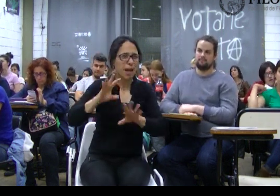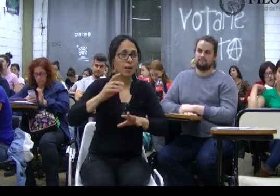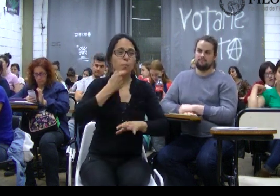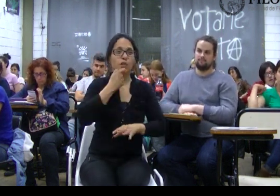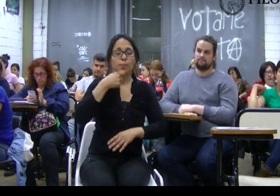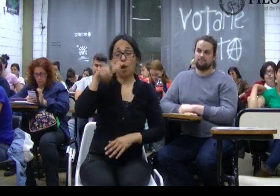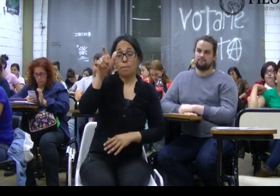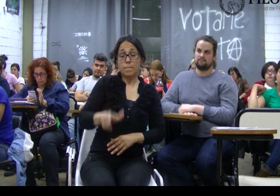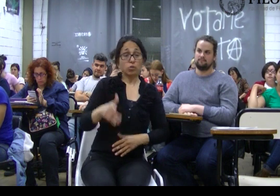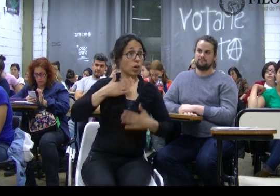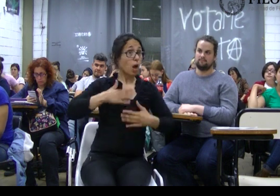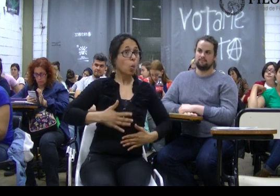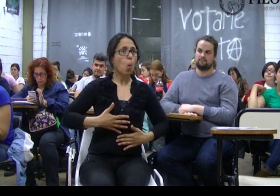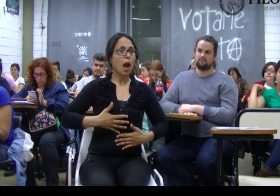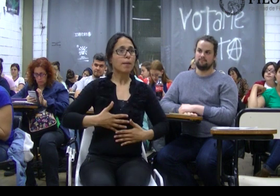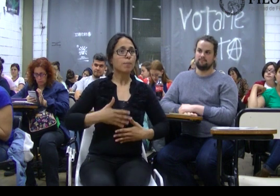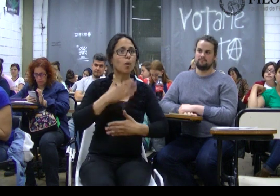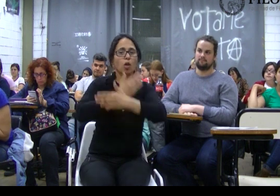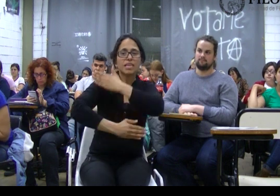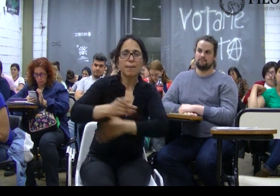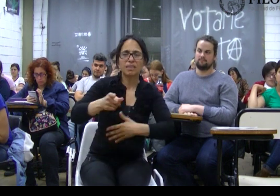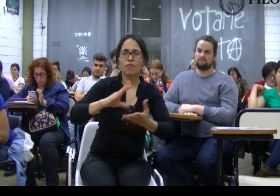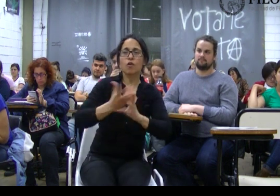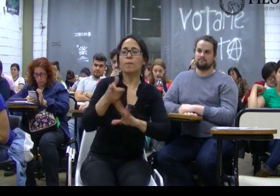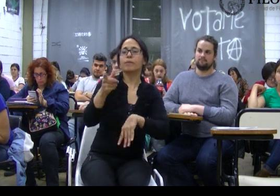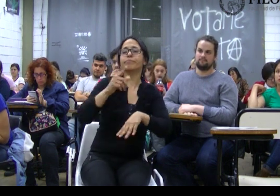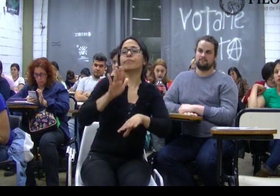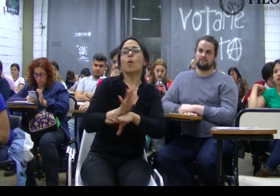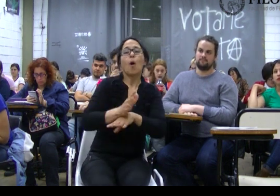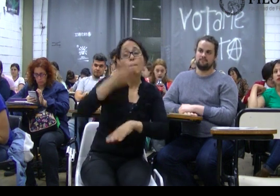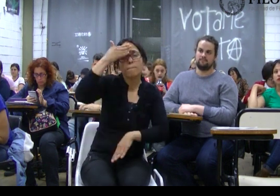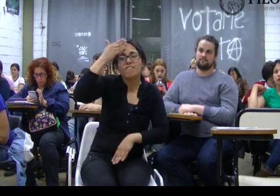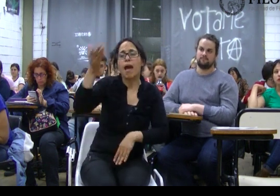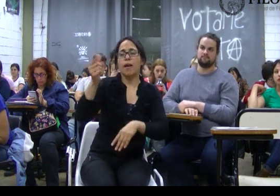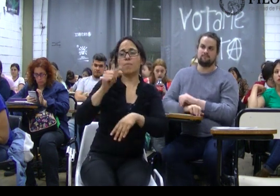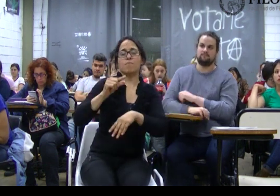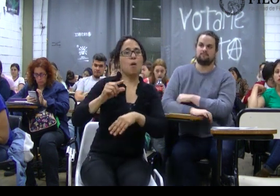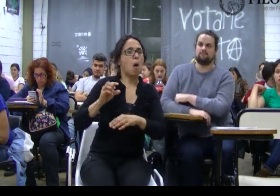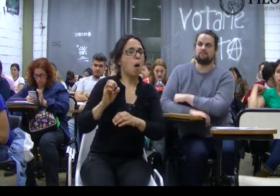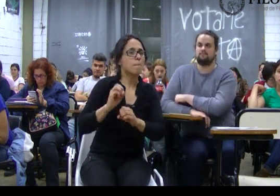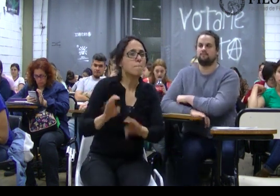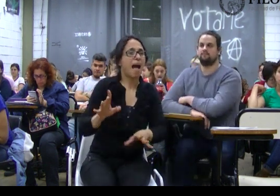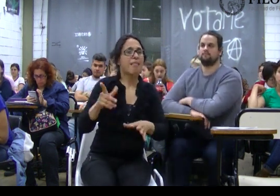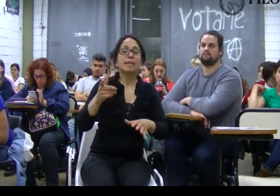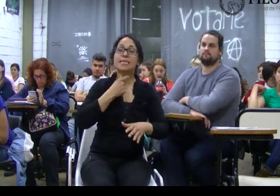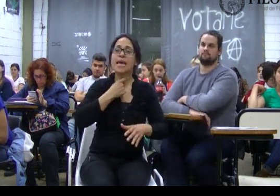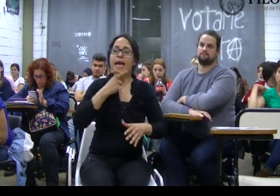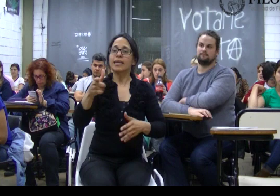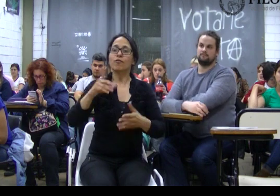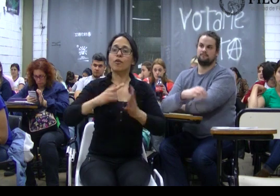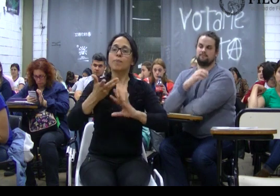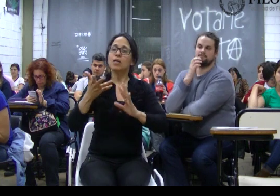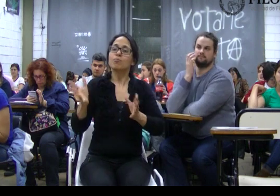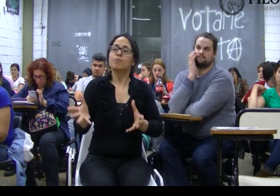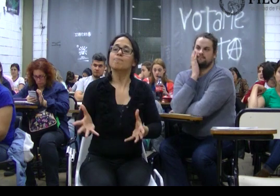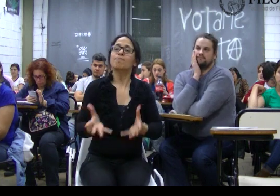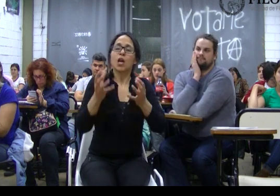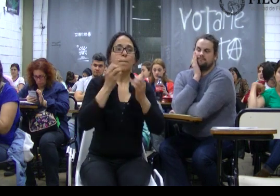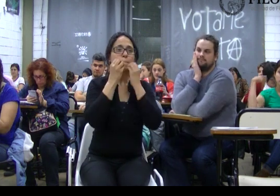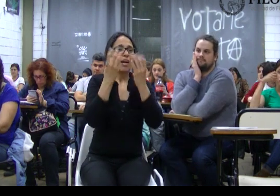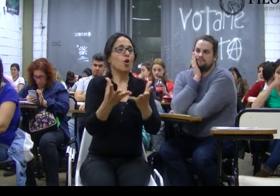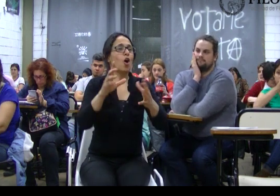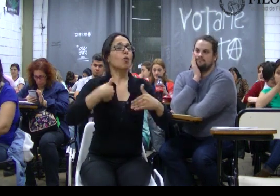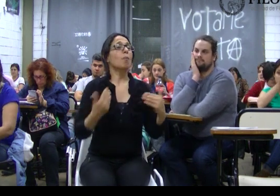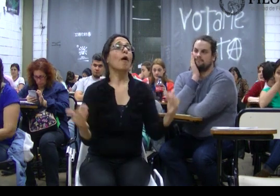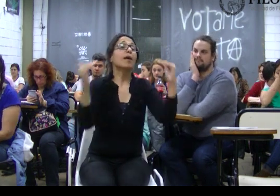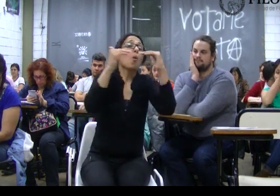que un cuerpo con discapacidad, un cuerpo patologizado, y tratar que ese cuerpo llegue a la normalidad. Eso es un prejuicio capacitista.